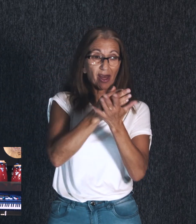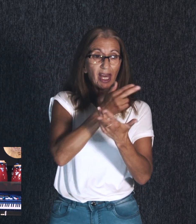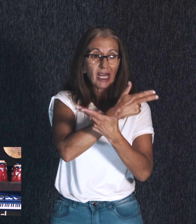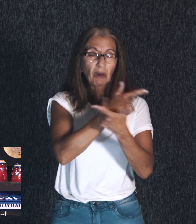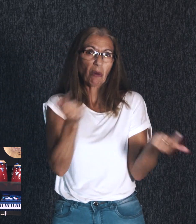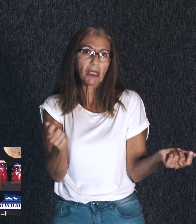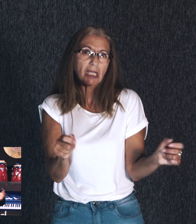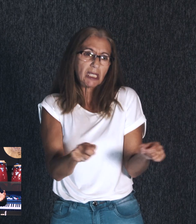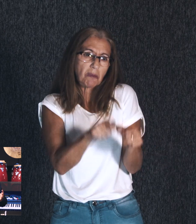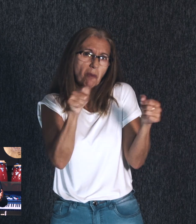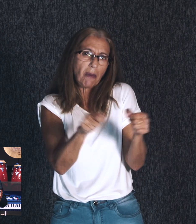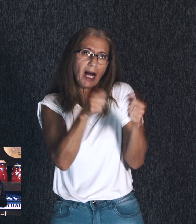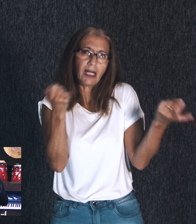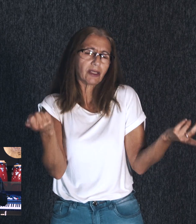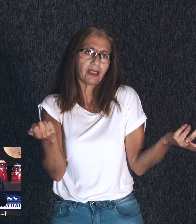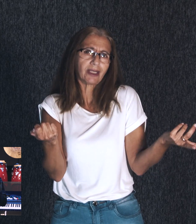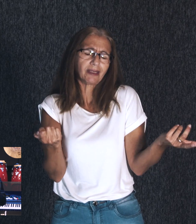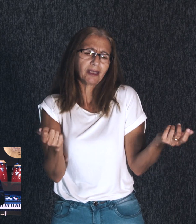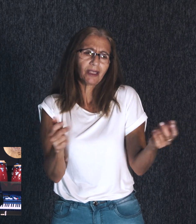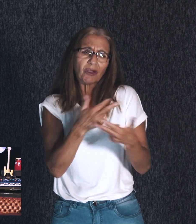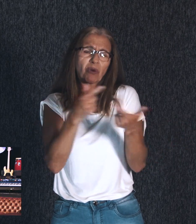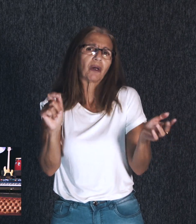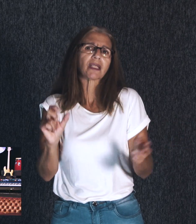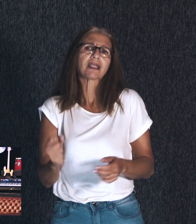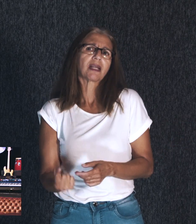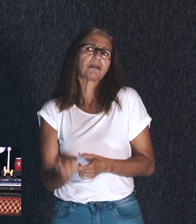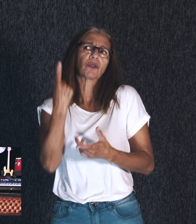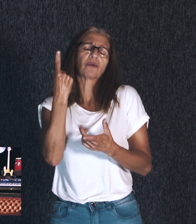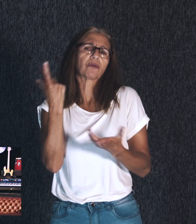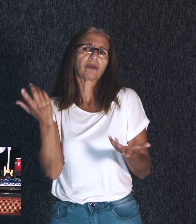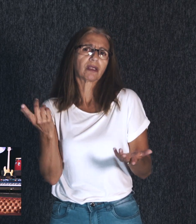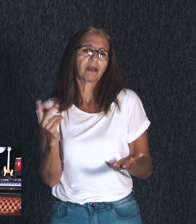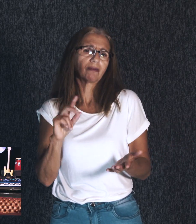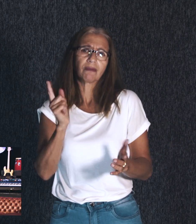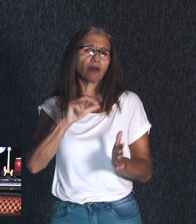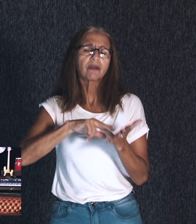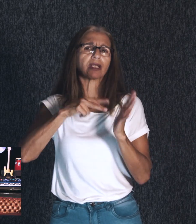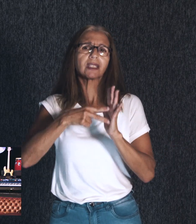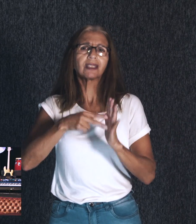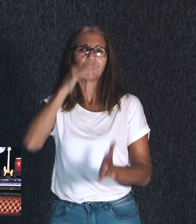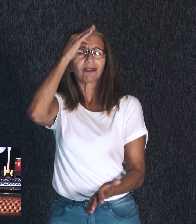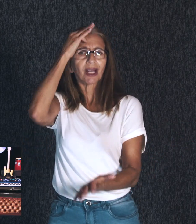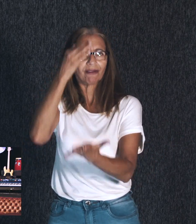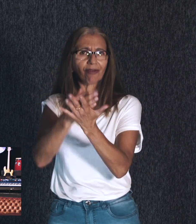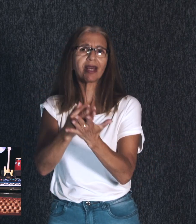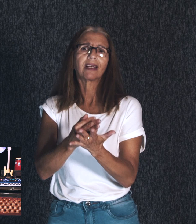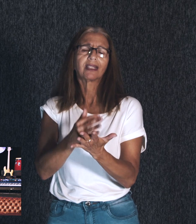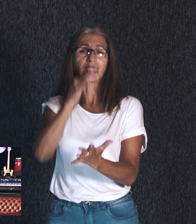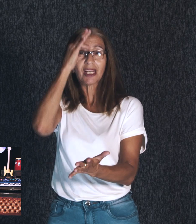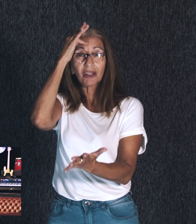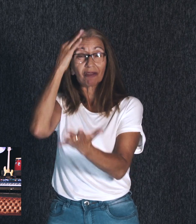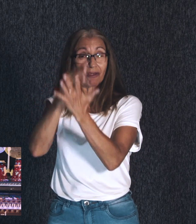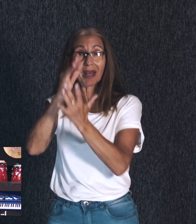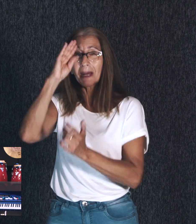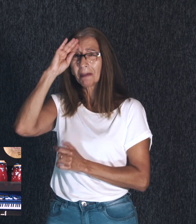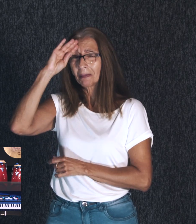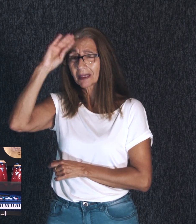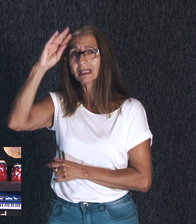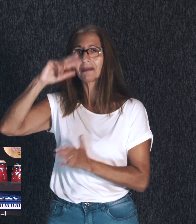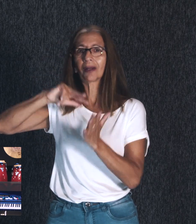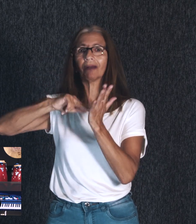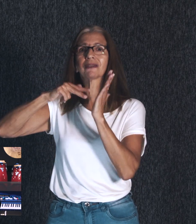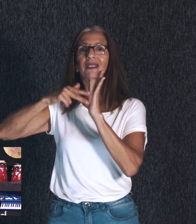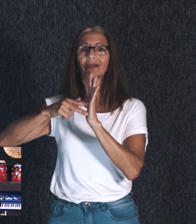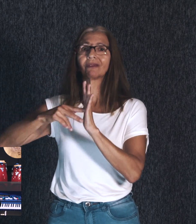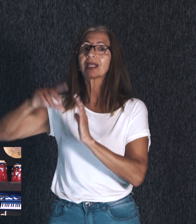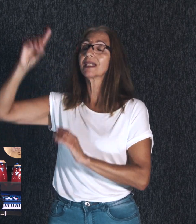coisas miraculosas, mas fé é crer no caráter de quem fala. Por isso que o grande desafio para mim e para você nesses dias que